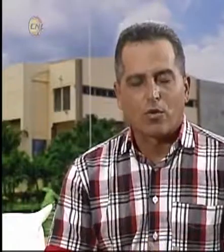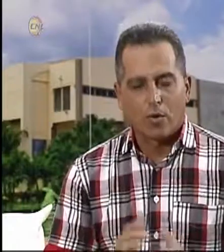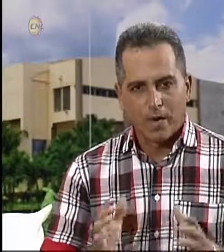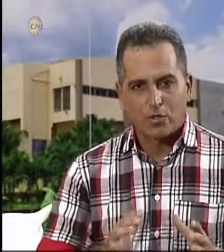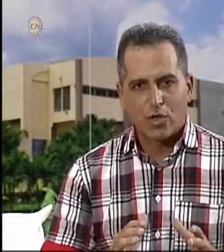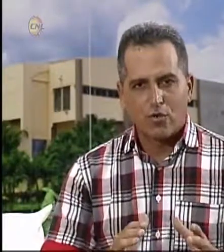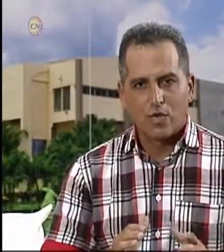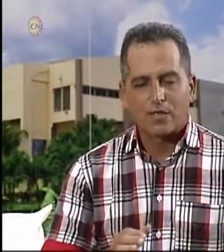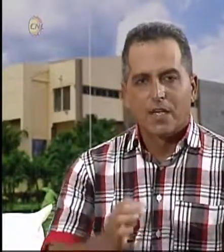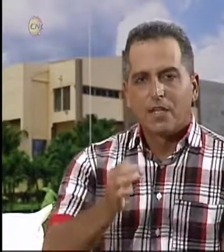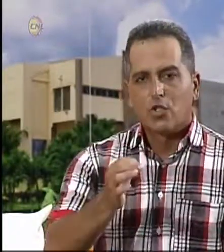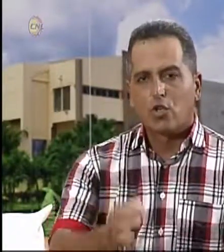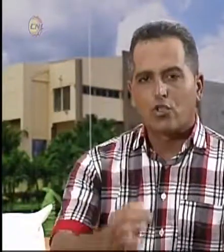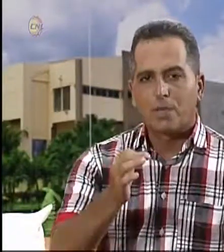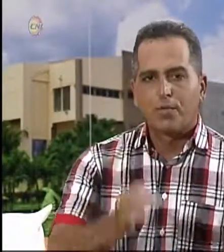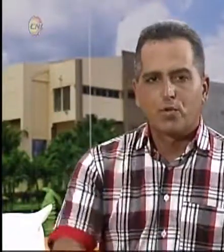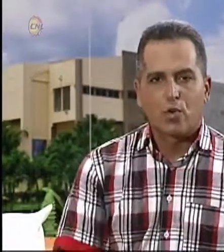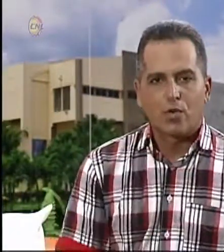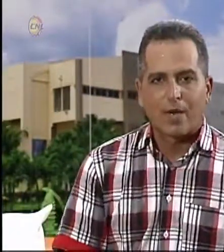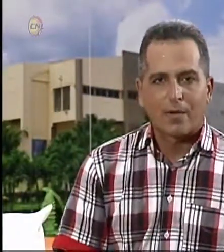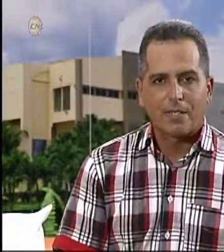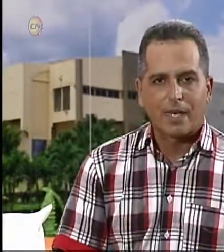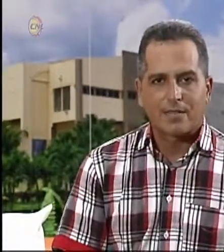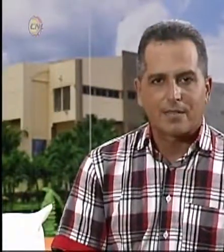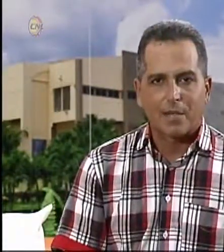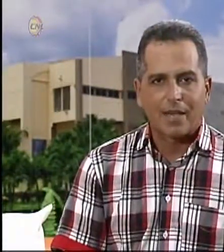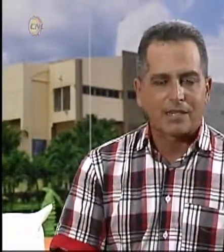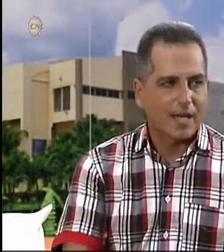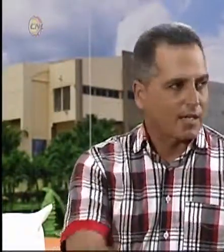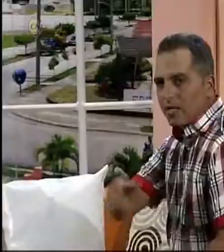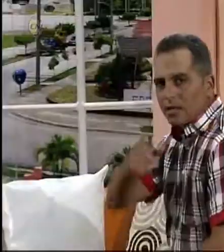y domingo de por medio. Volveremos el lunes, 12 en punto, en una revista que si se parece a alguien,